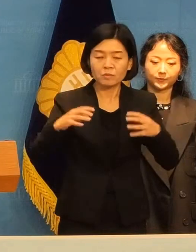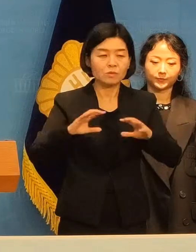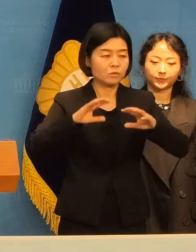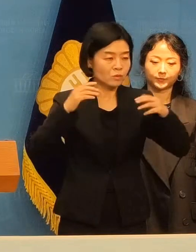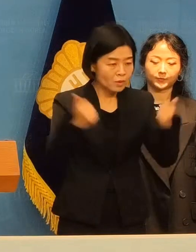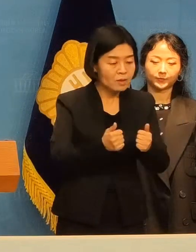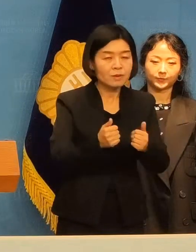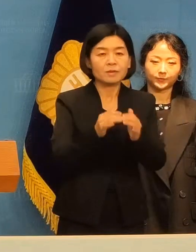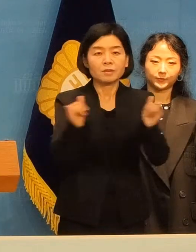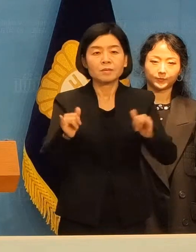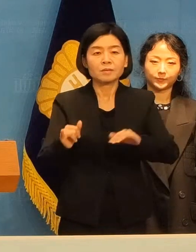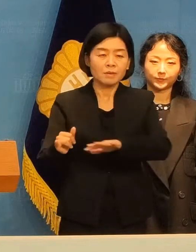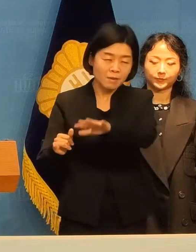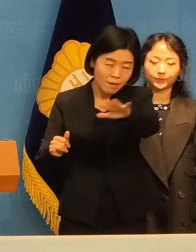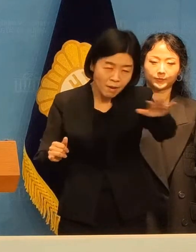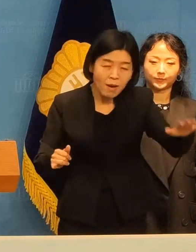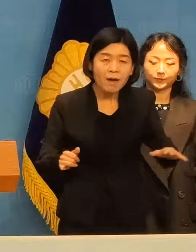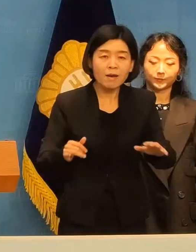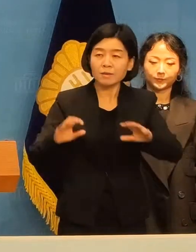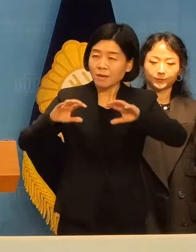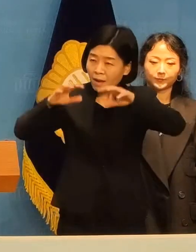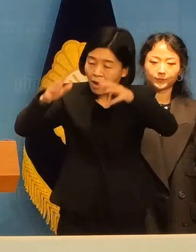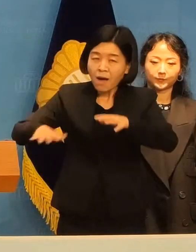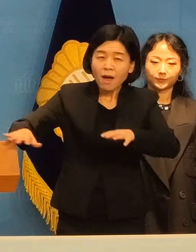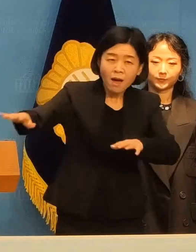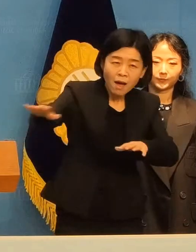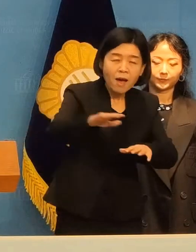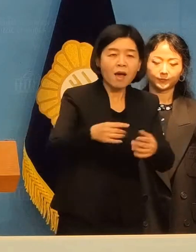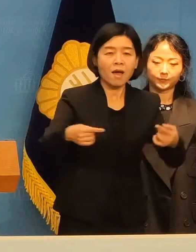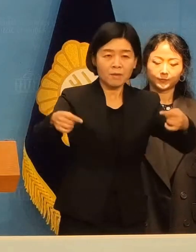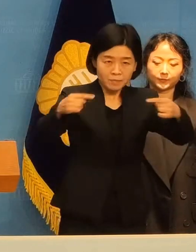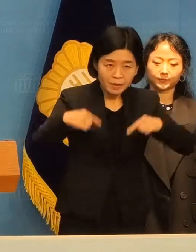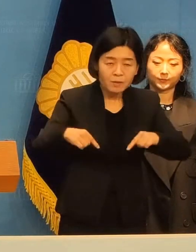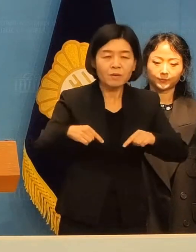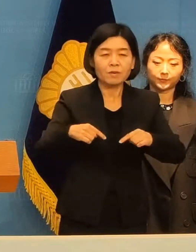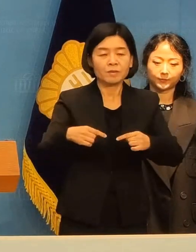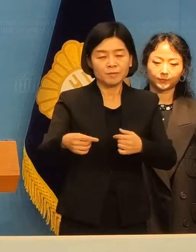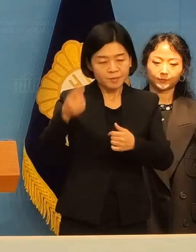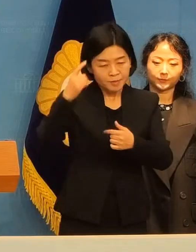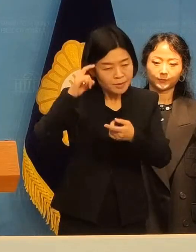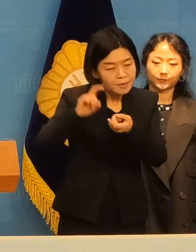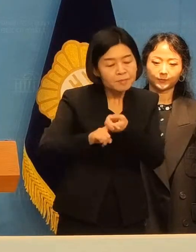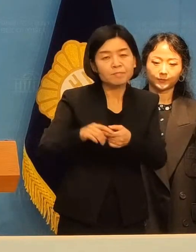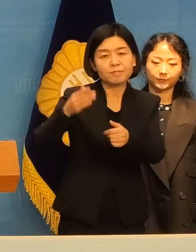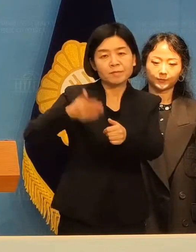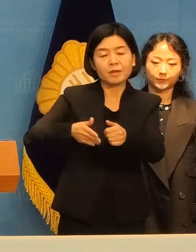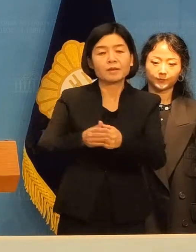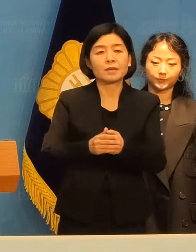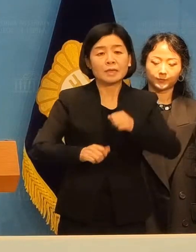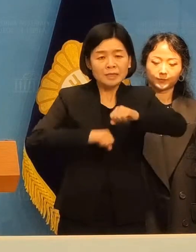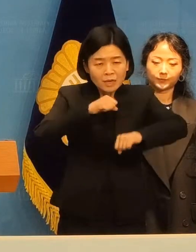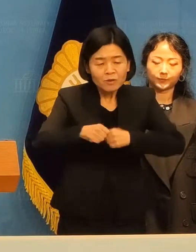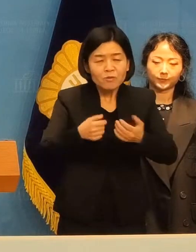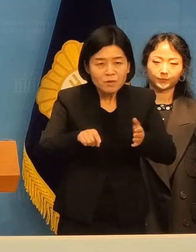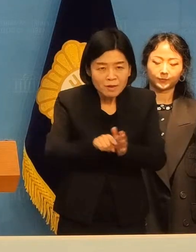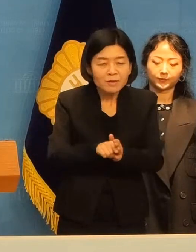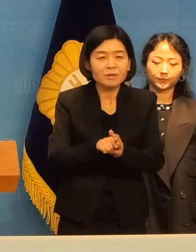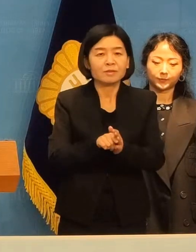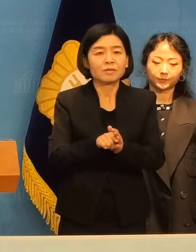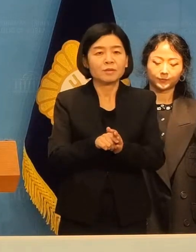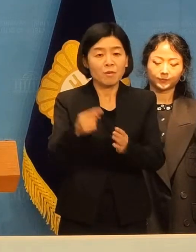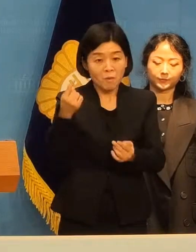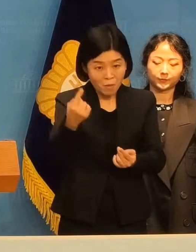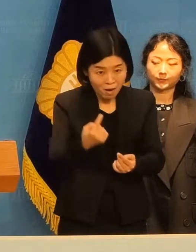그리고 국제사회가 함께 나서주기를 간절히 바랍니다. 그들이 자유를 향해 걸어올 수 있도록 우리가 그